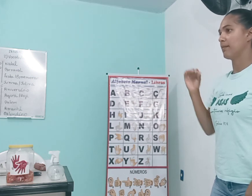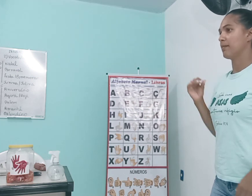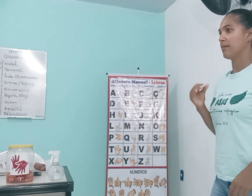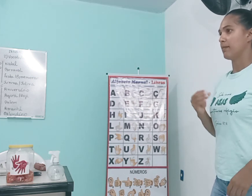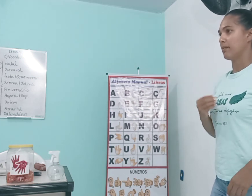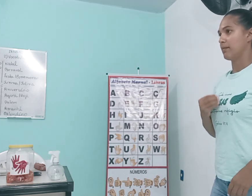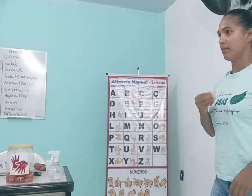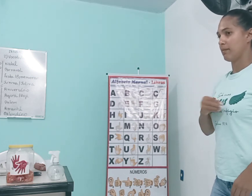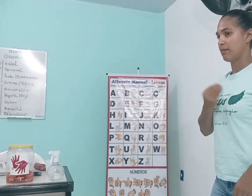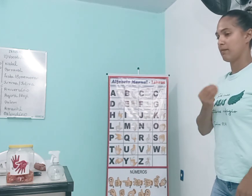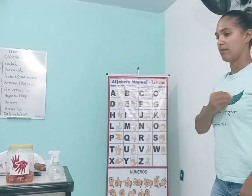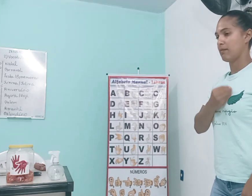Vida.